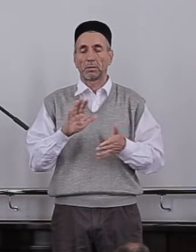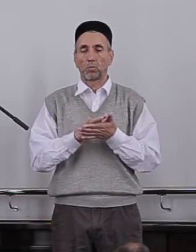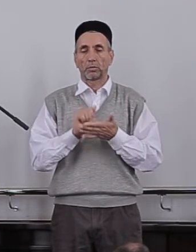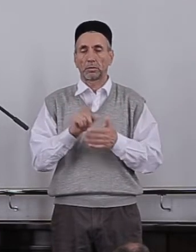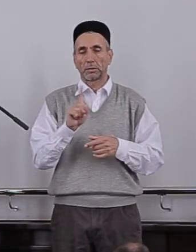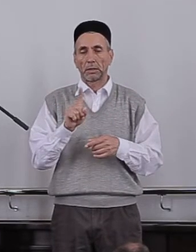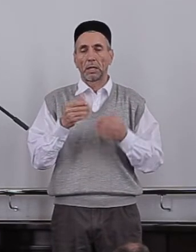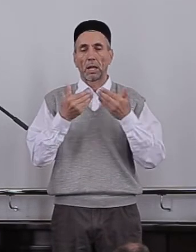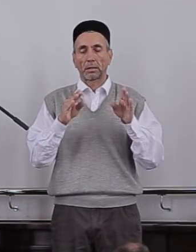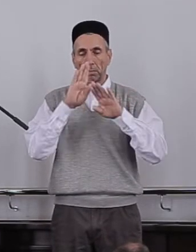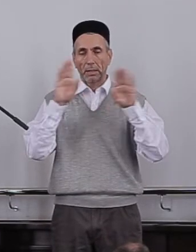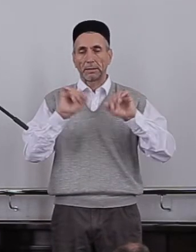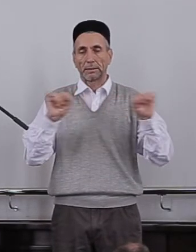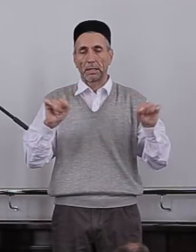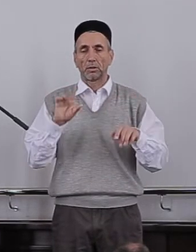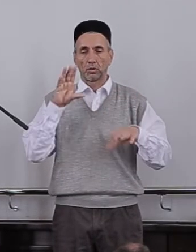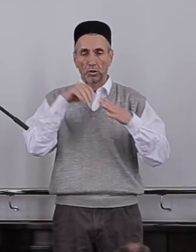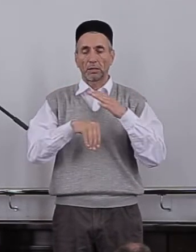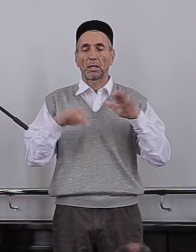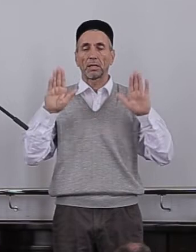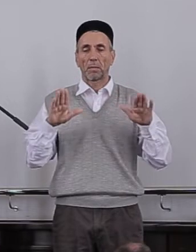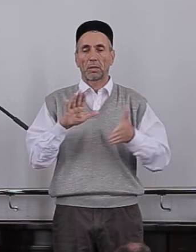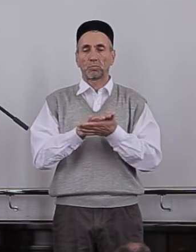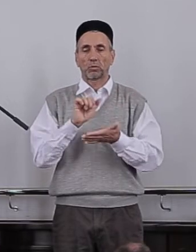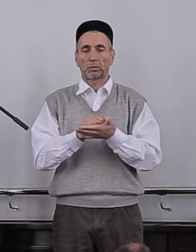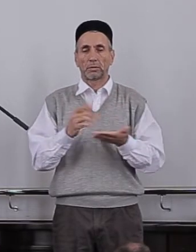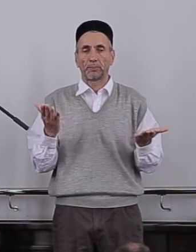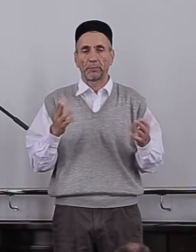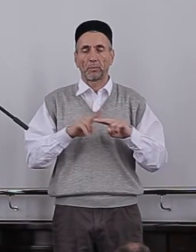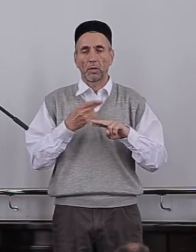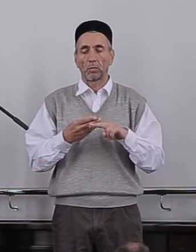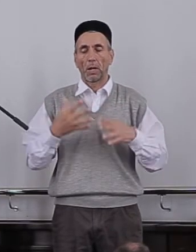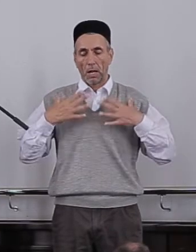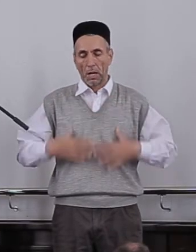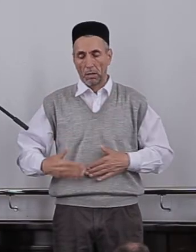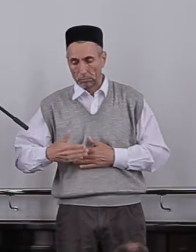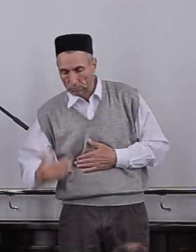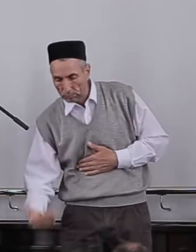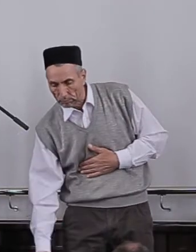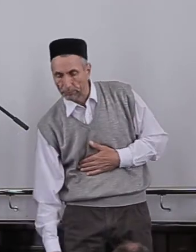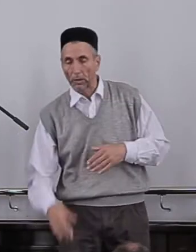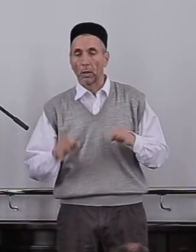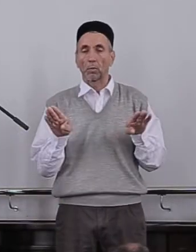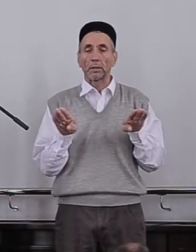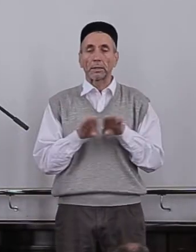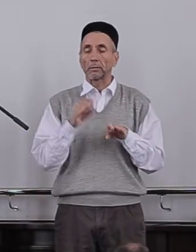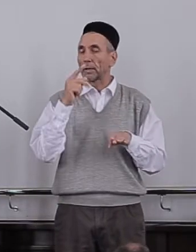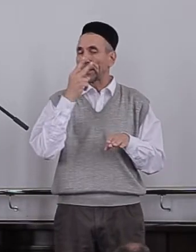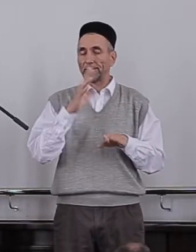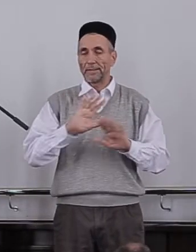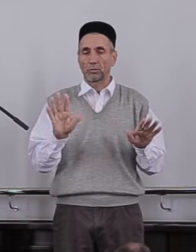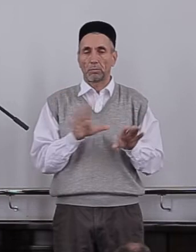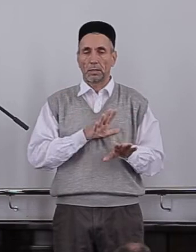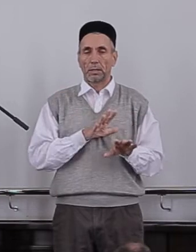Ул ачыла бит. Ачыла, шәһәр хөрмәтле җәмәгать, әгәр дә ул безнең киемебез гауратыбызны яба алмый икән, каплый алмый